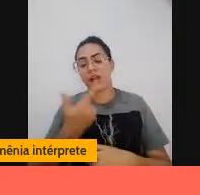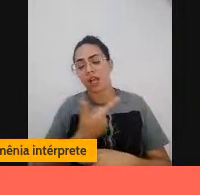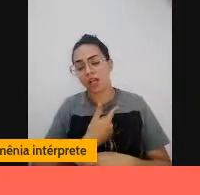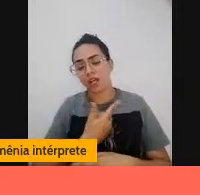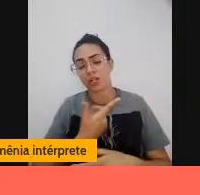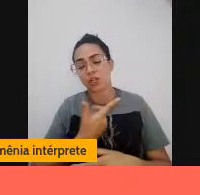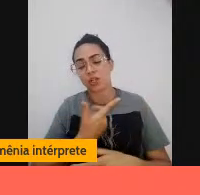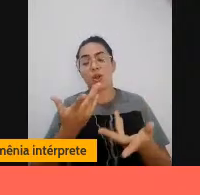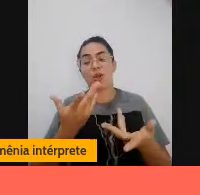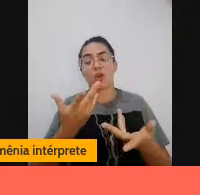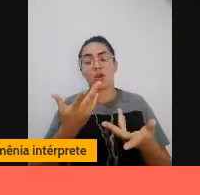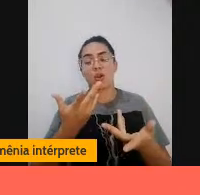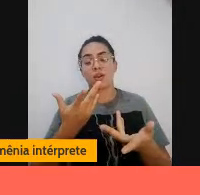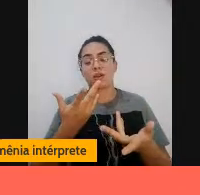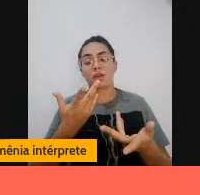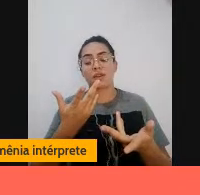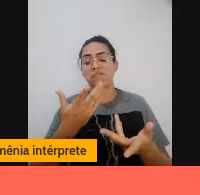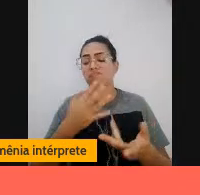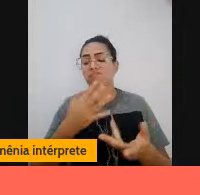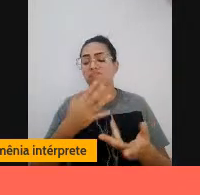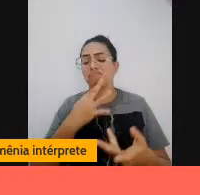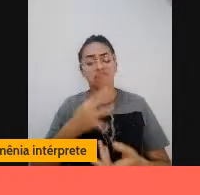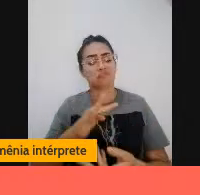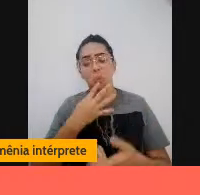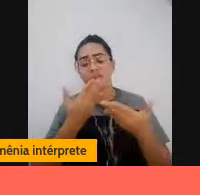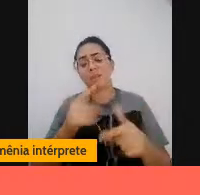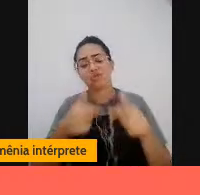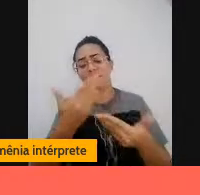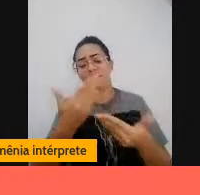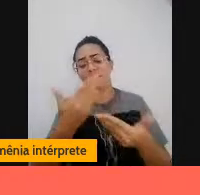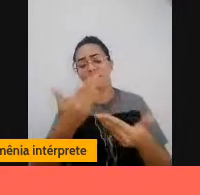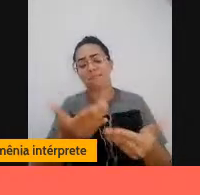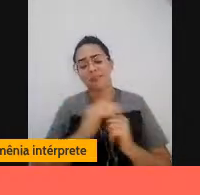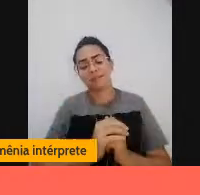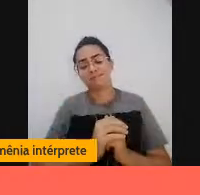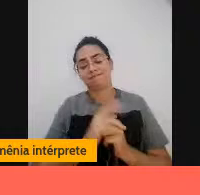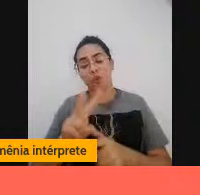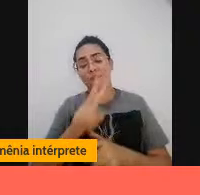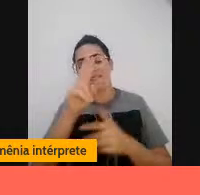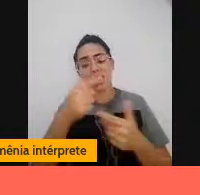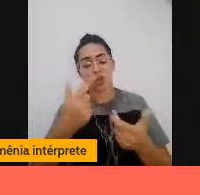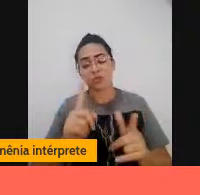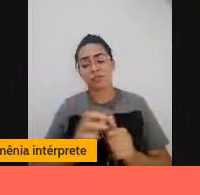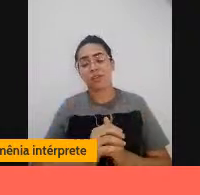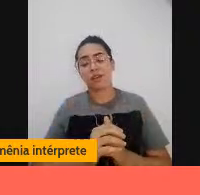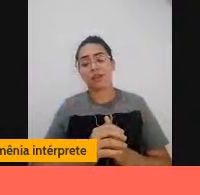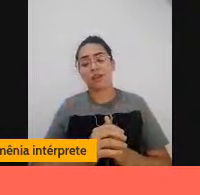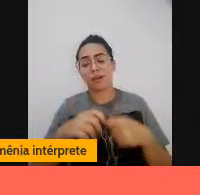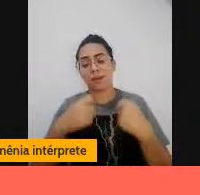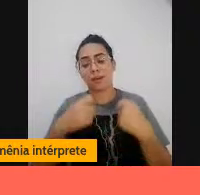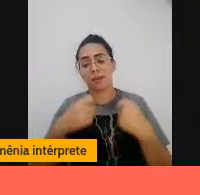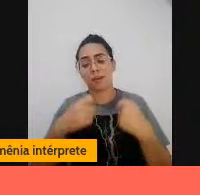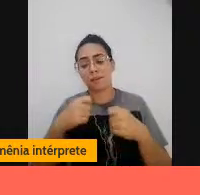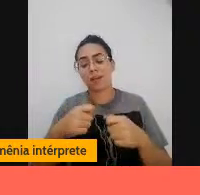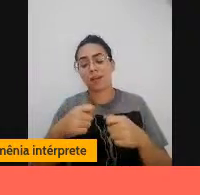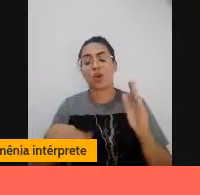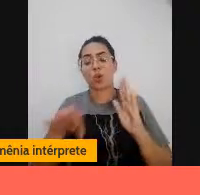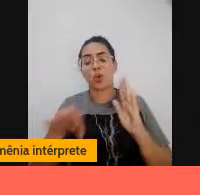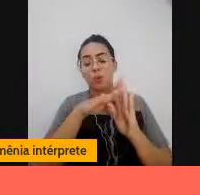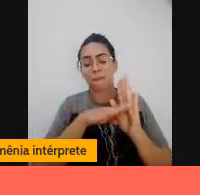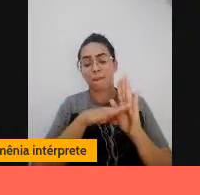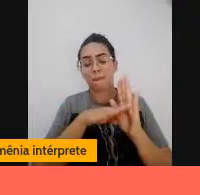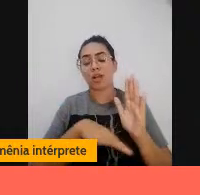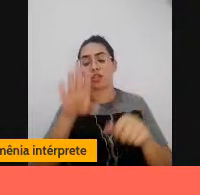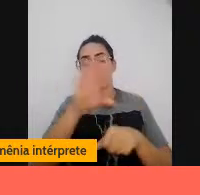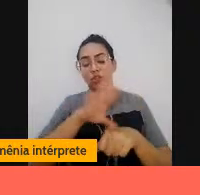a gente sequer conhece, sequer sabe. Se a gente olhar nos nossos planos de curso, quantos de nós